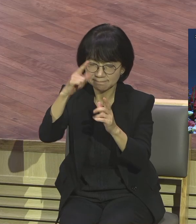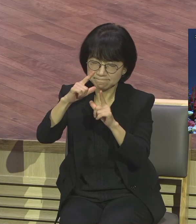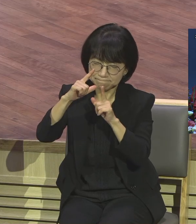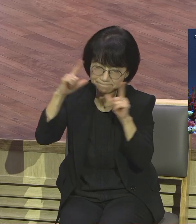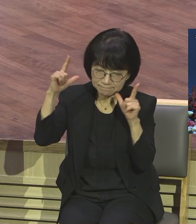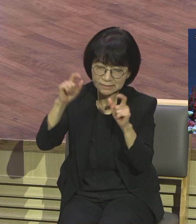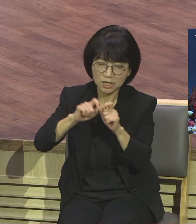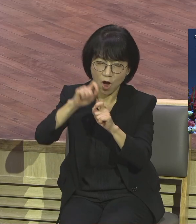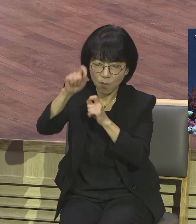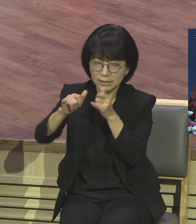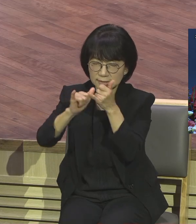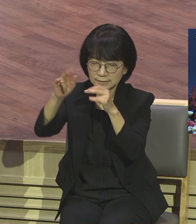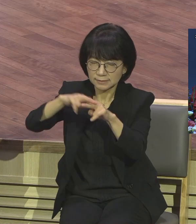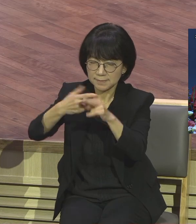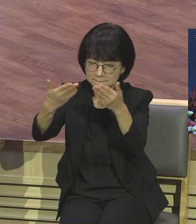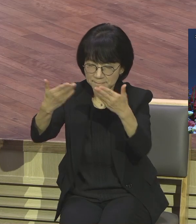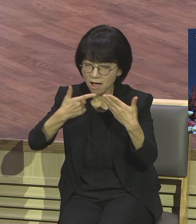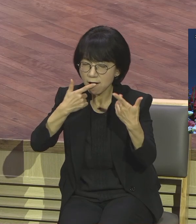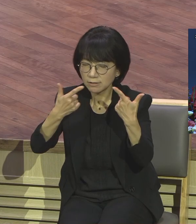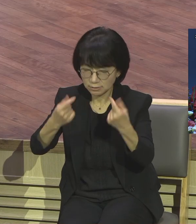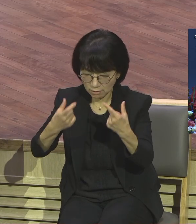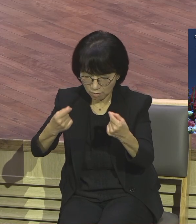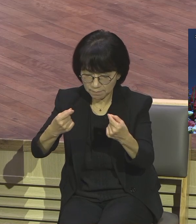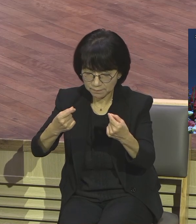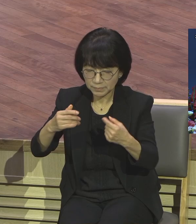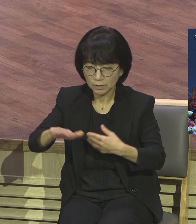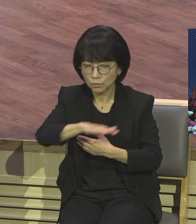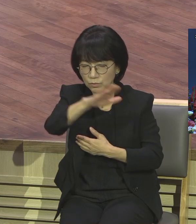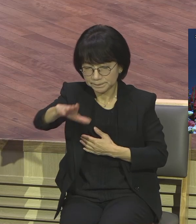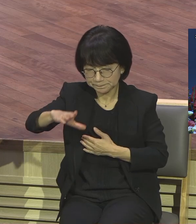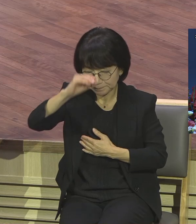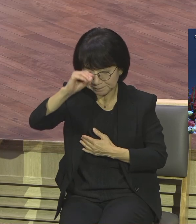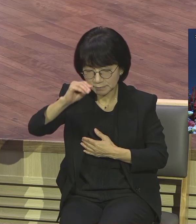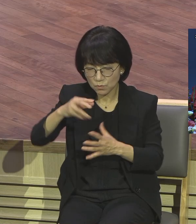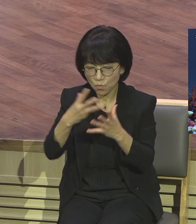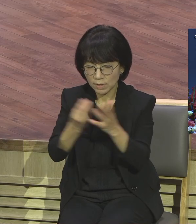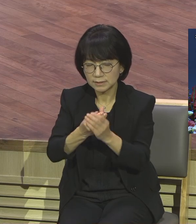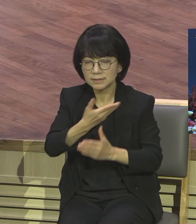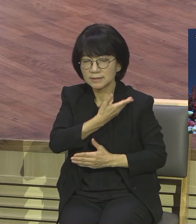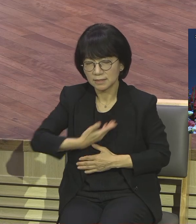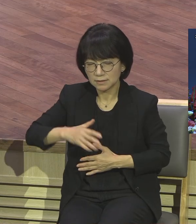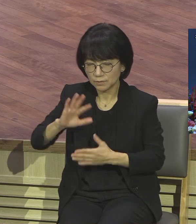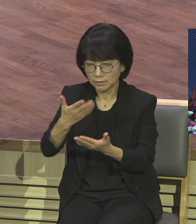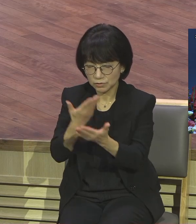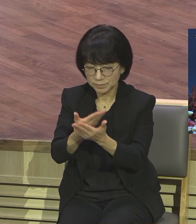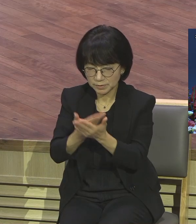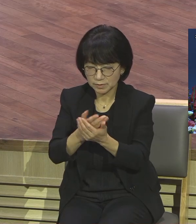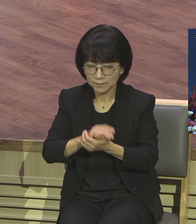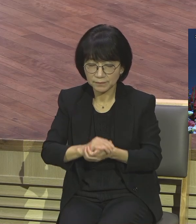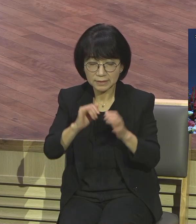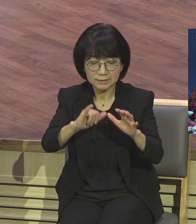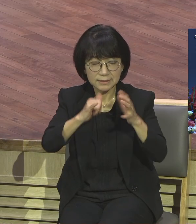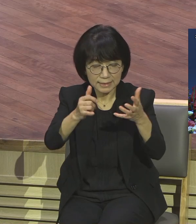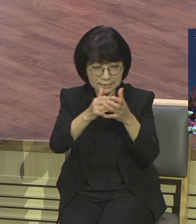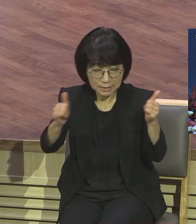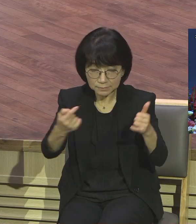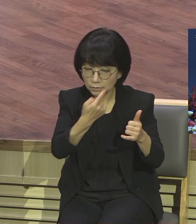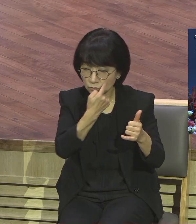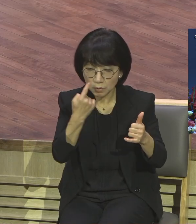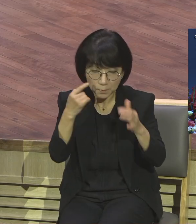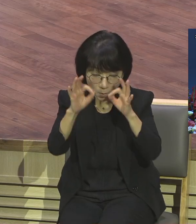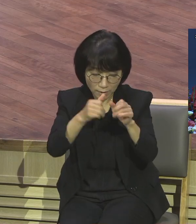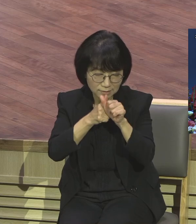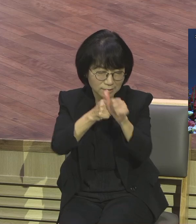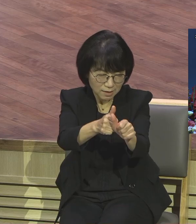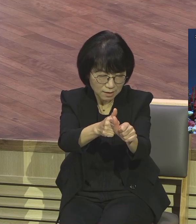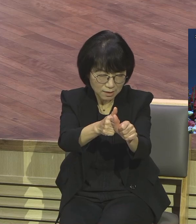이들처럼 우리도 그리스도의 절대 제자가 되게 하여 주옵소서. 세상 사람들은 눈에 보이는 것 가지고 눈에 보이는 것